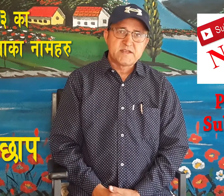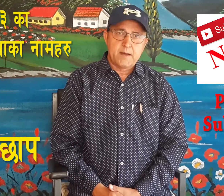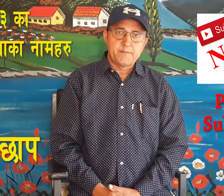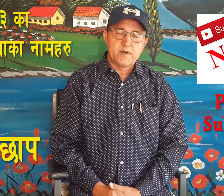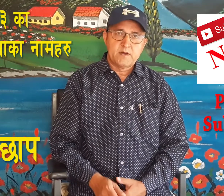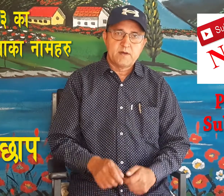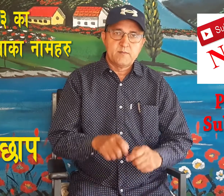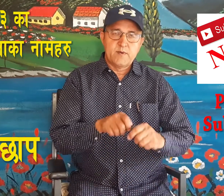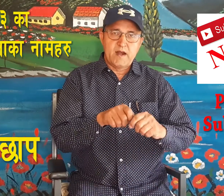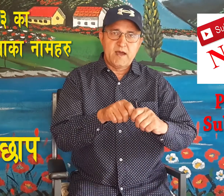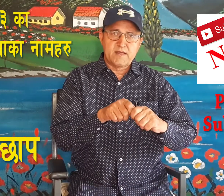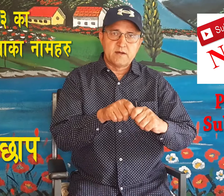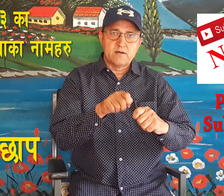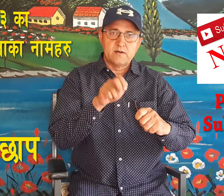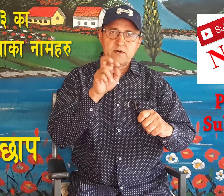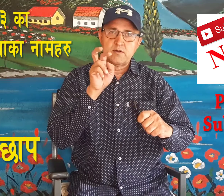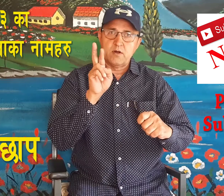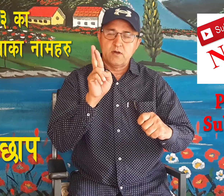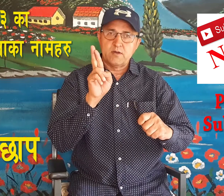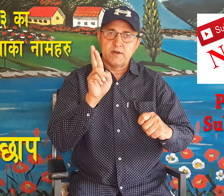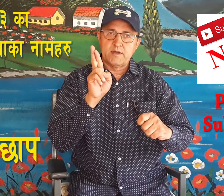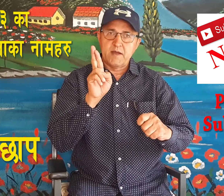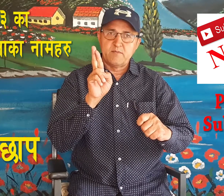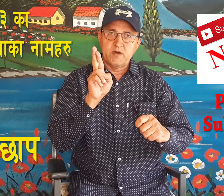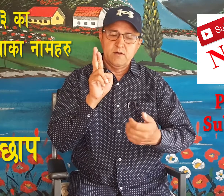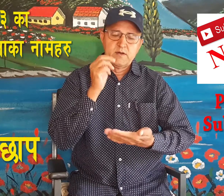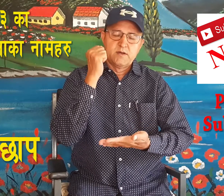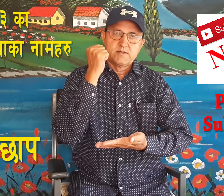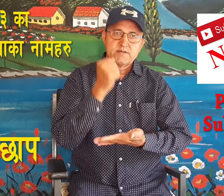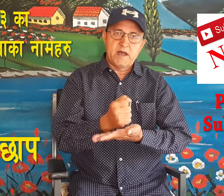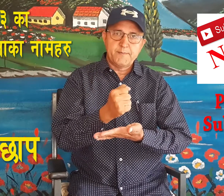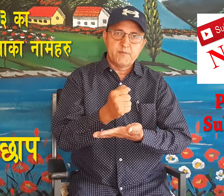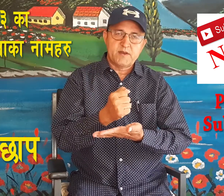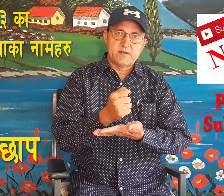रामेछाप बाण हानेर र गर्ने, राम भयो छाप गर्ने यसरी,